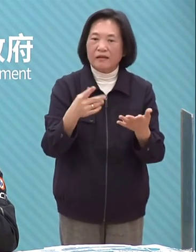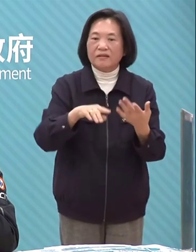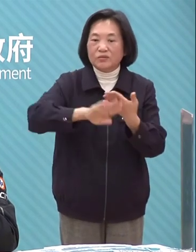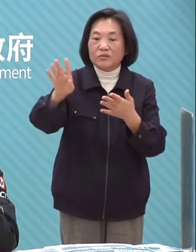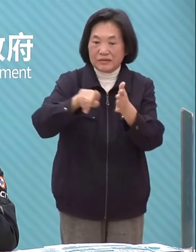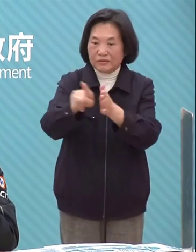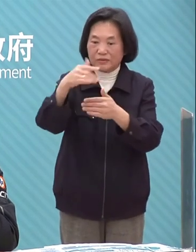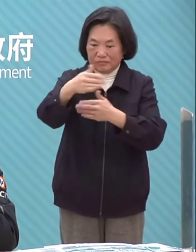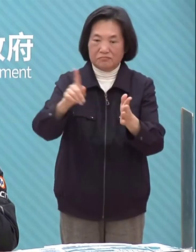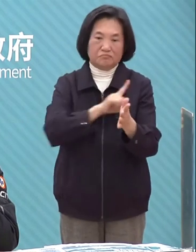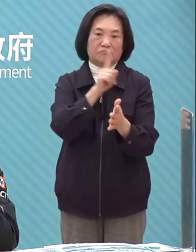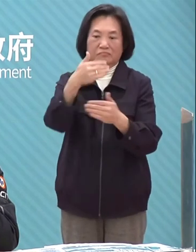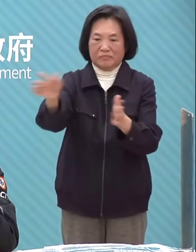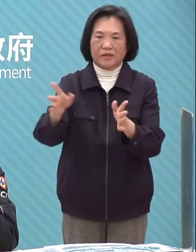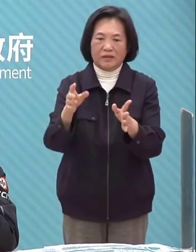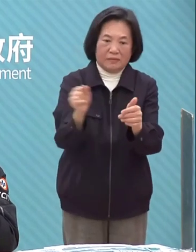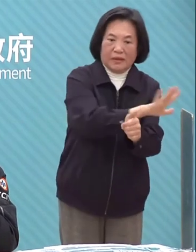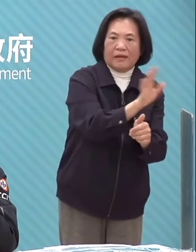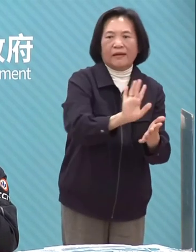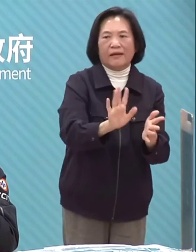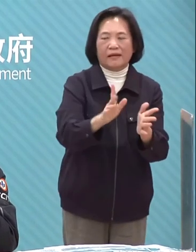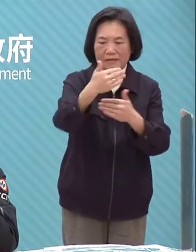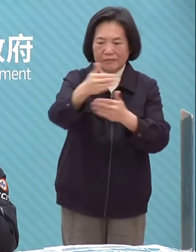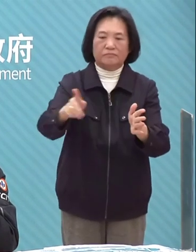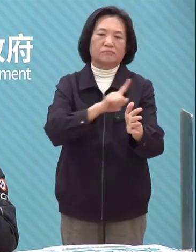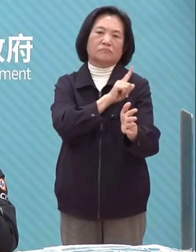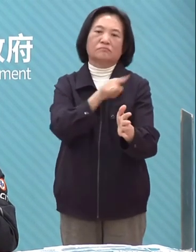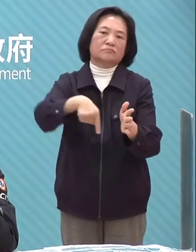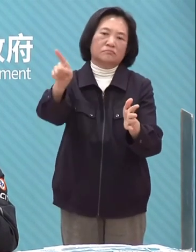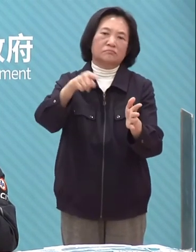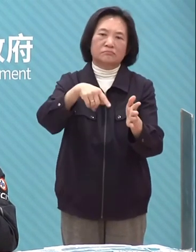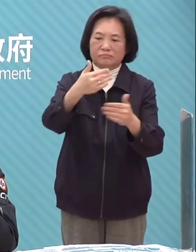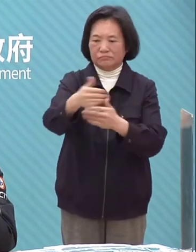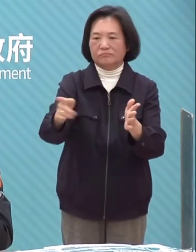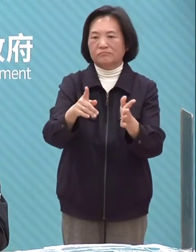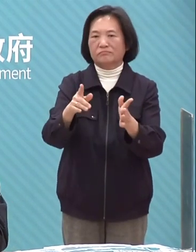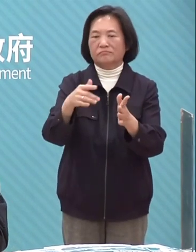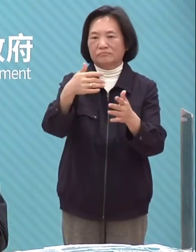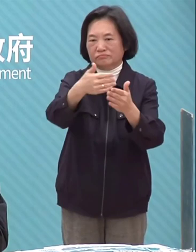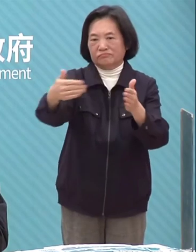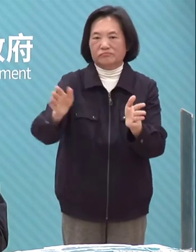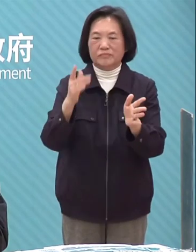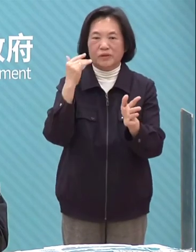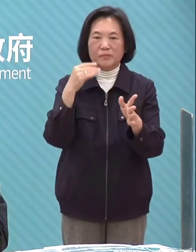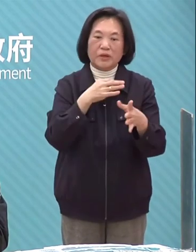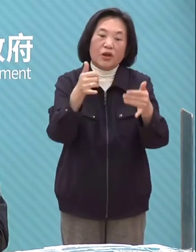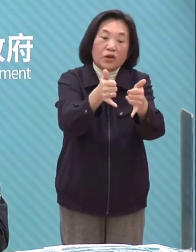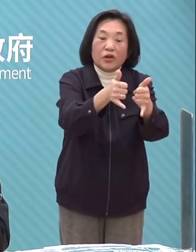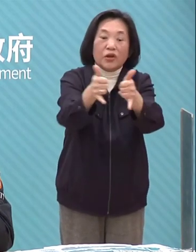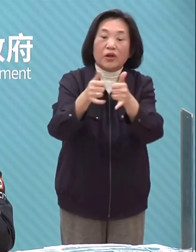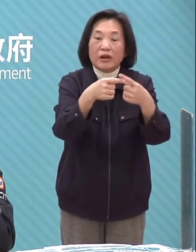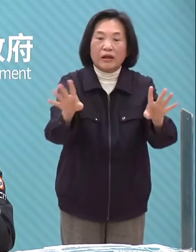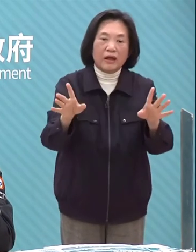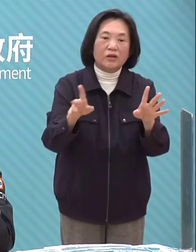厢不要吃到别人的麻烦你包厢你有钱你去吃包厢，你不要你又没有打疫苗，